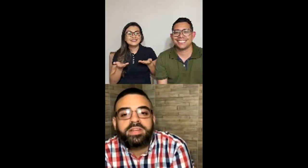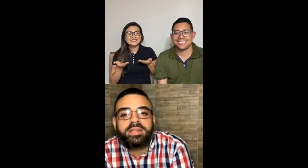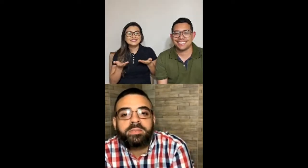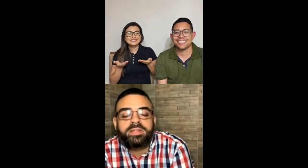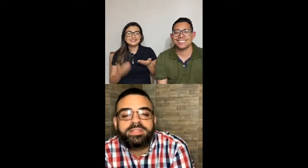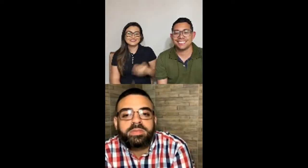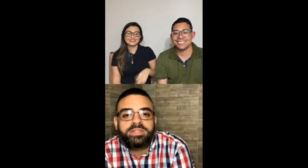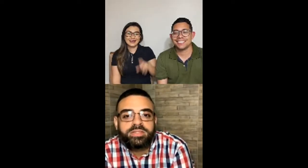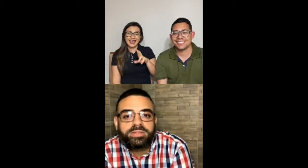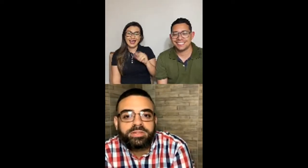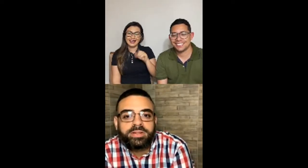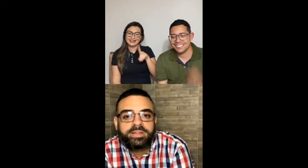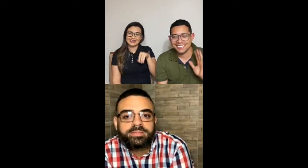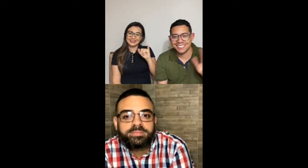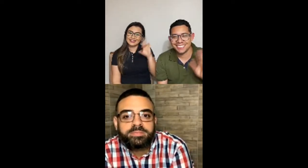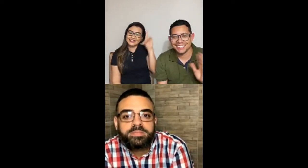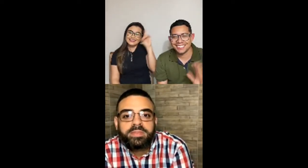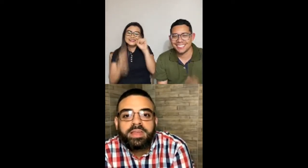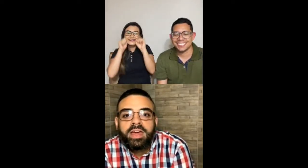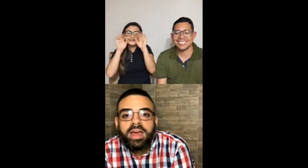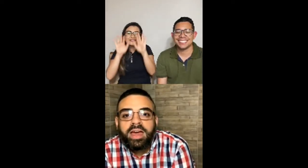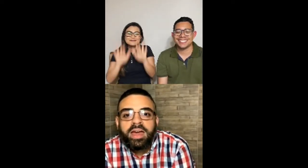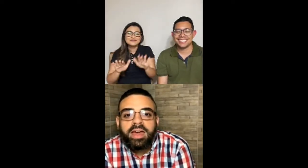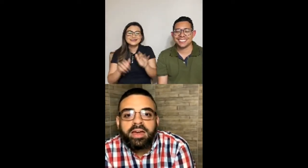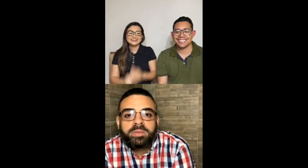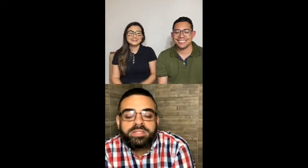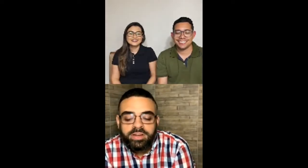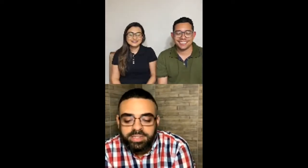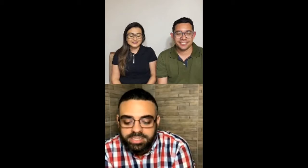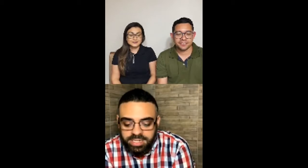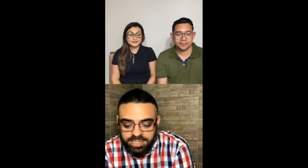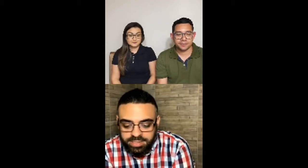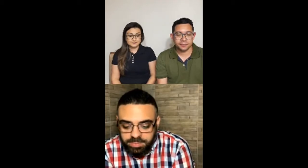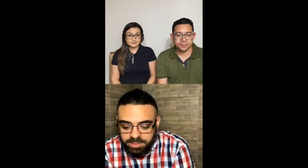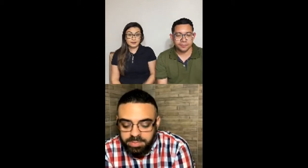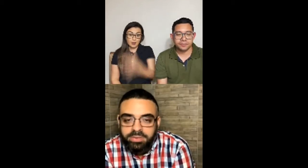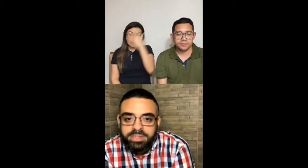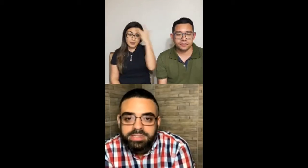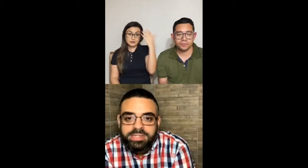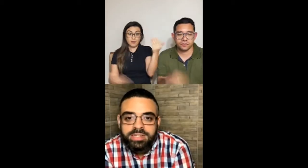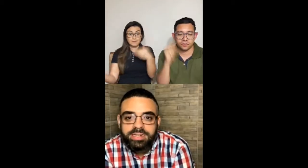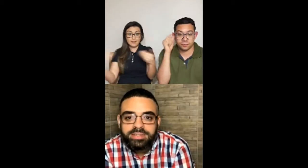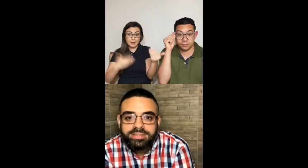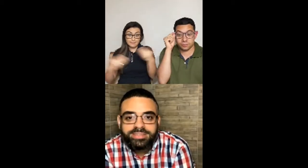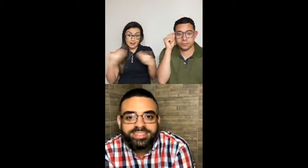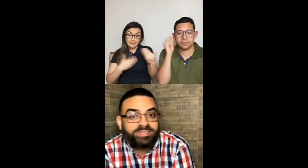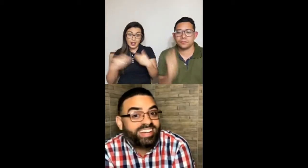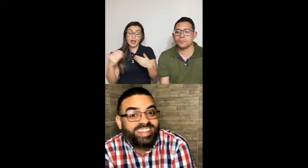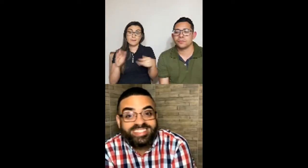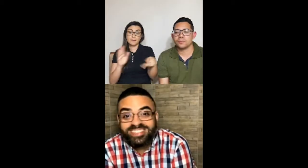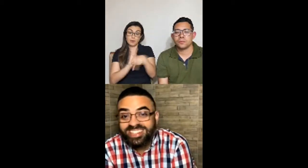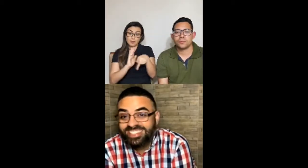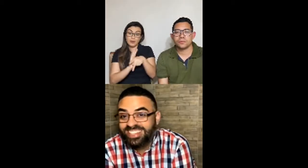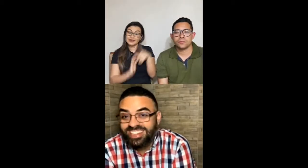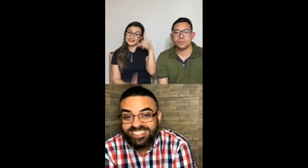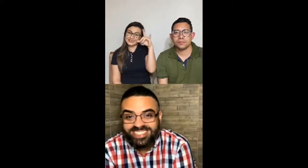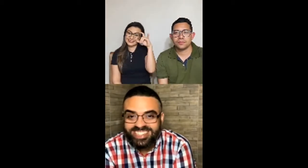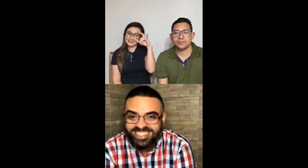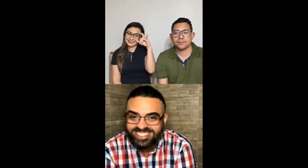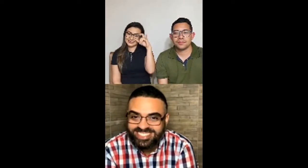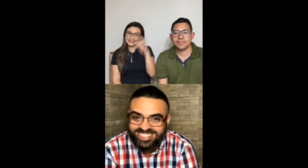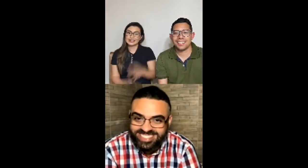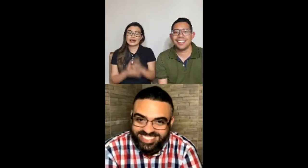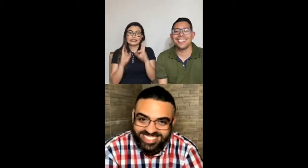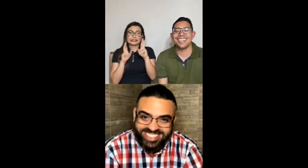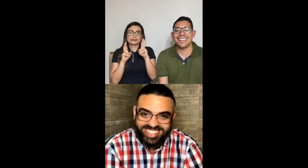Prazer, bem-vindo quem está entrando. Radaí Felipe, professora Radaí Felipe, Deus abençoe. O pessoal que está